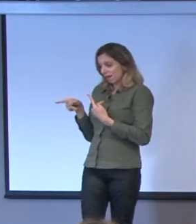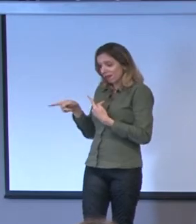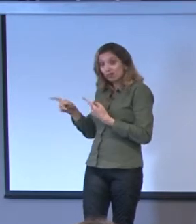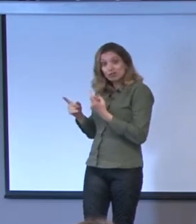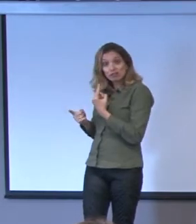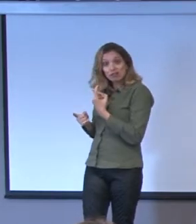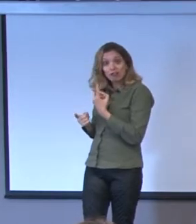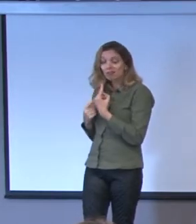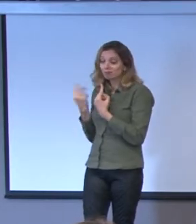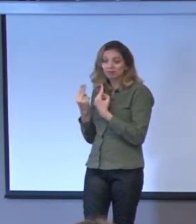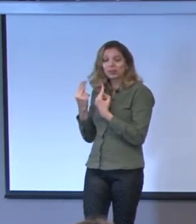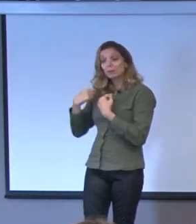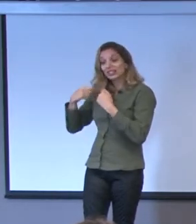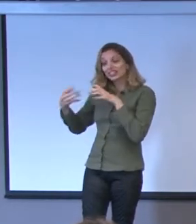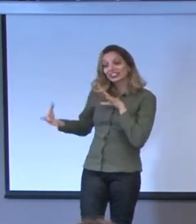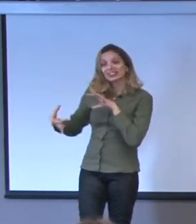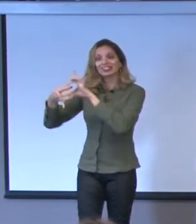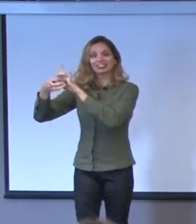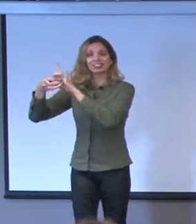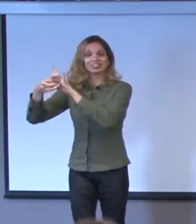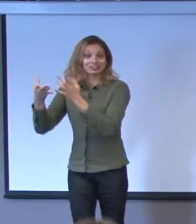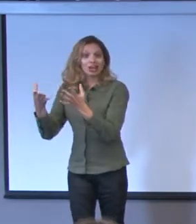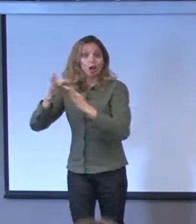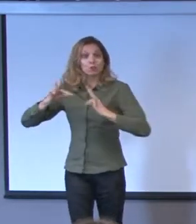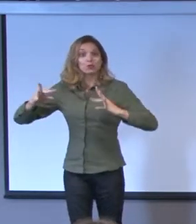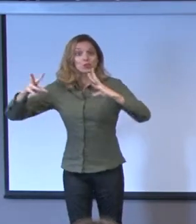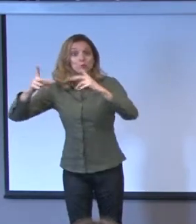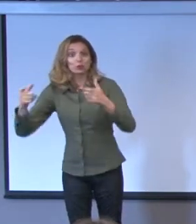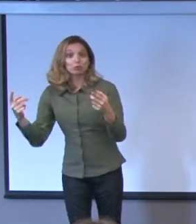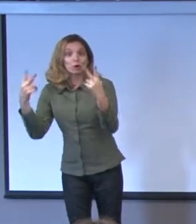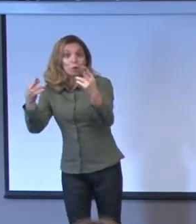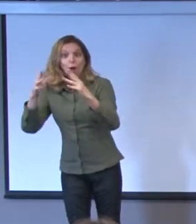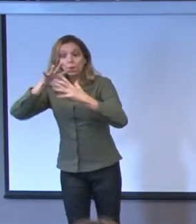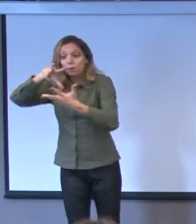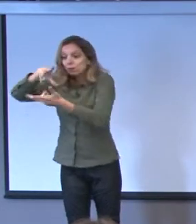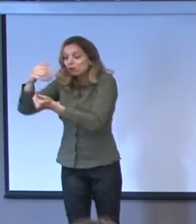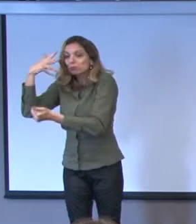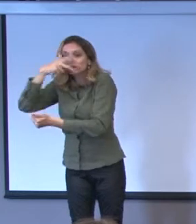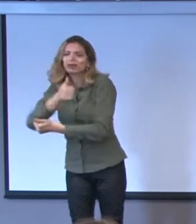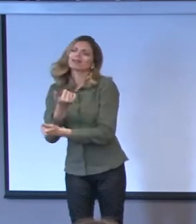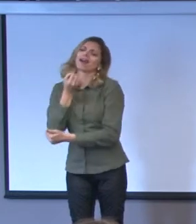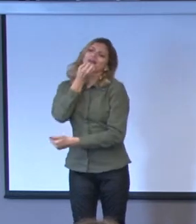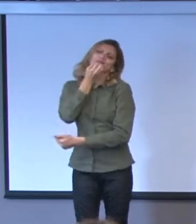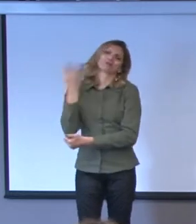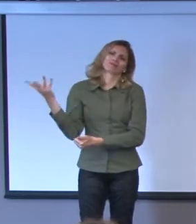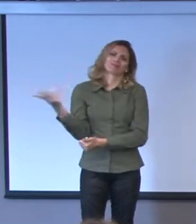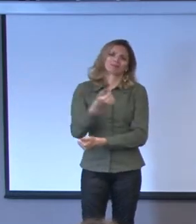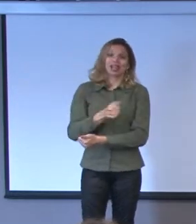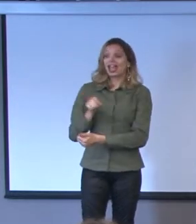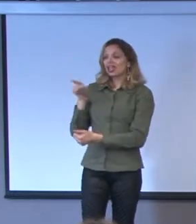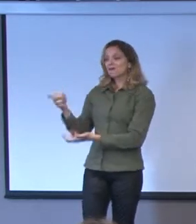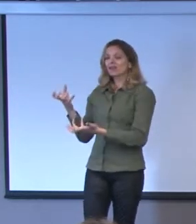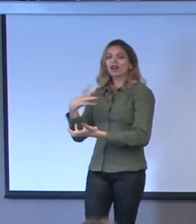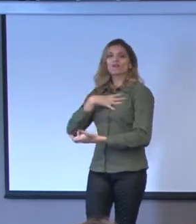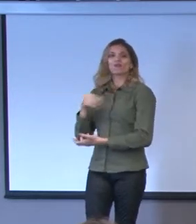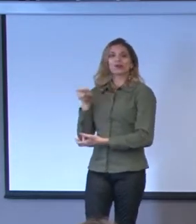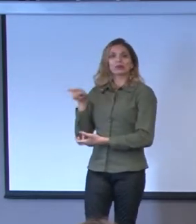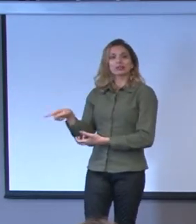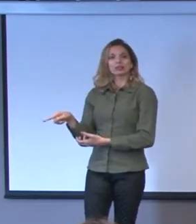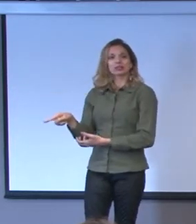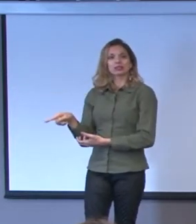nada. Que futuro grandioso para todos nós, esse sim é bacana, esse sim é gostoso de se